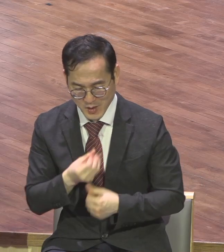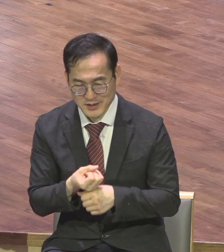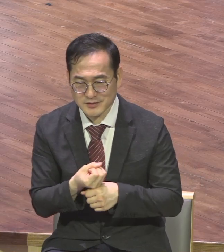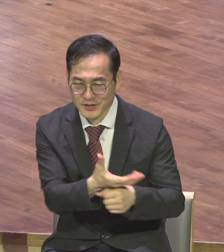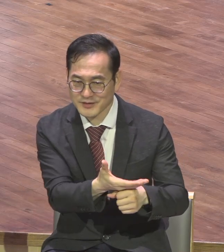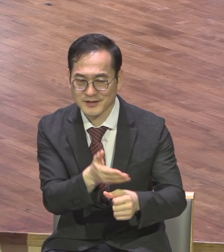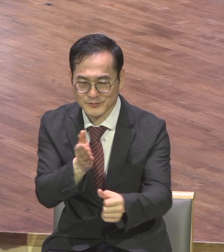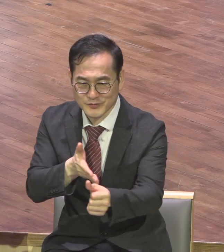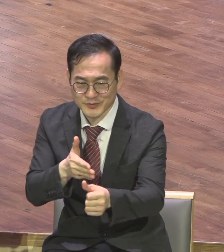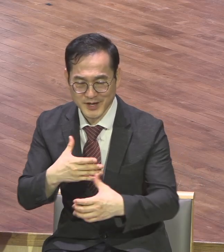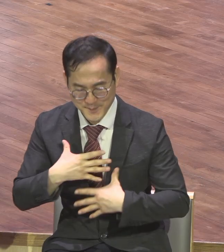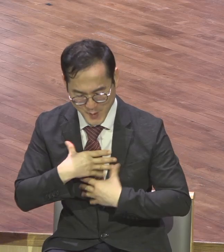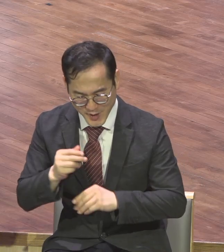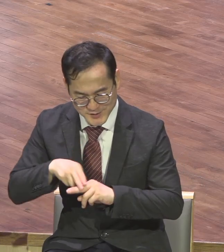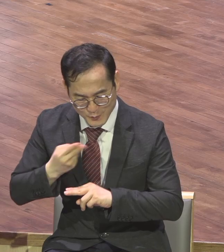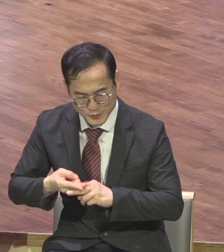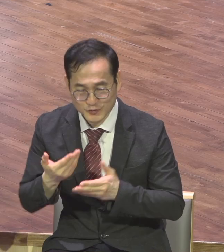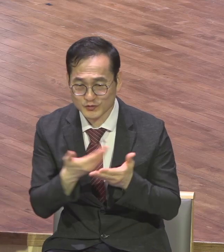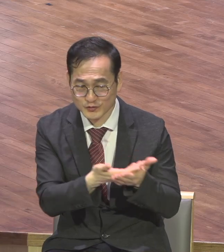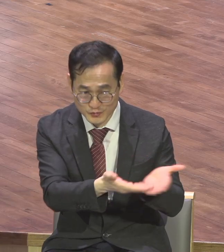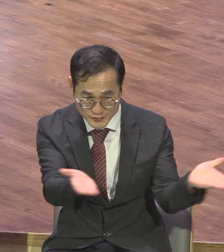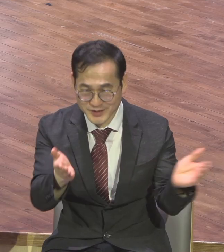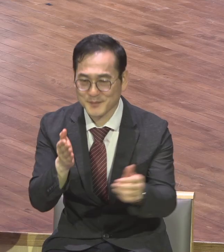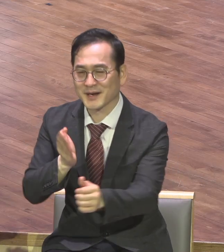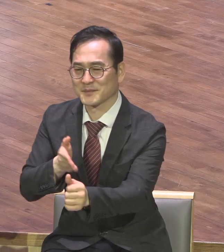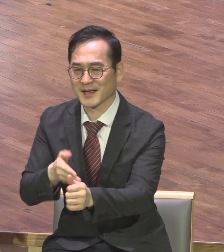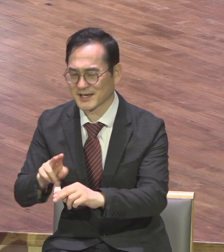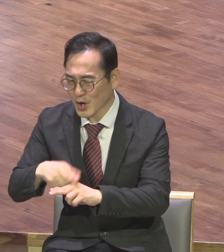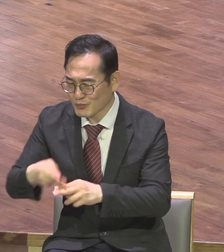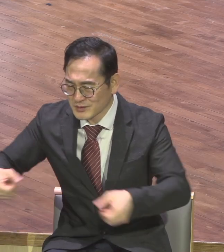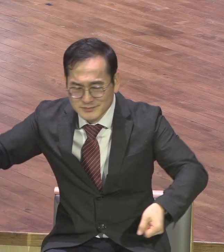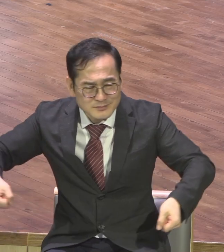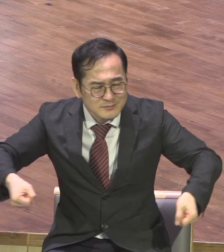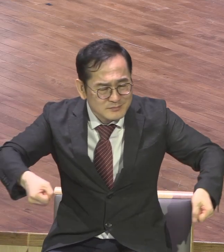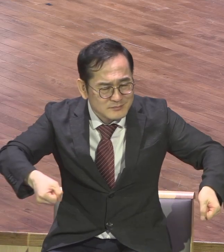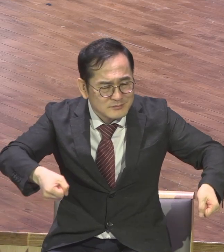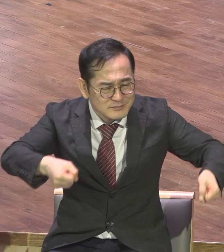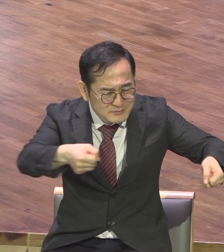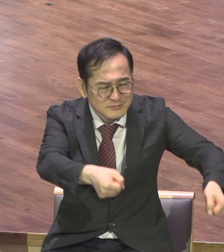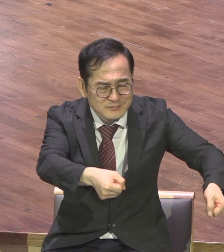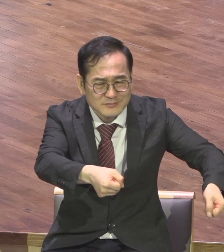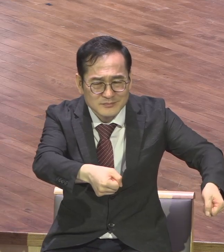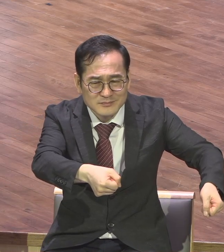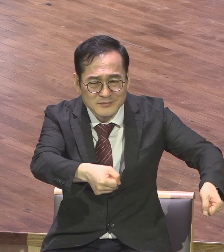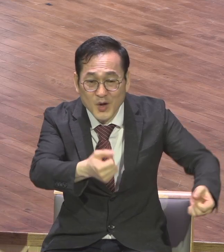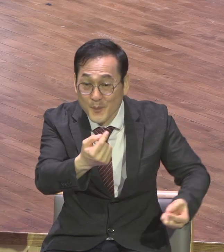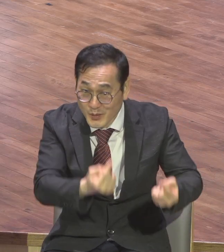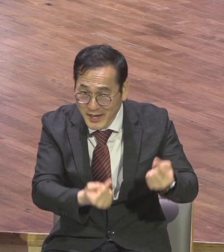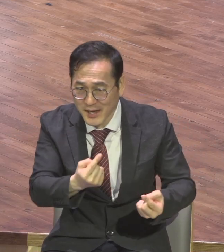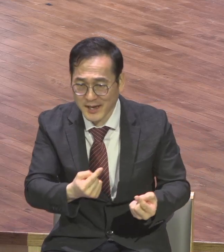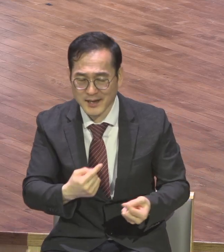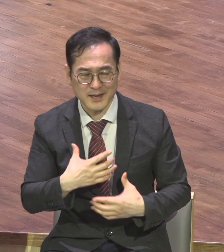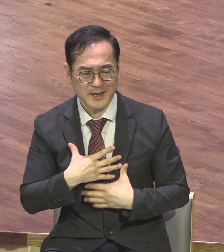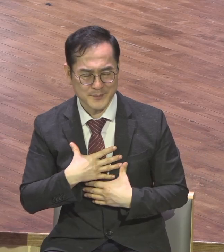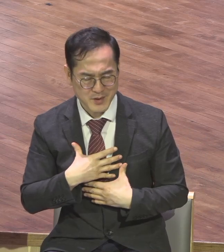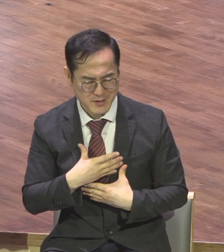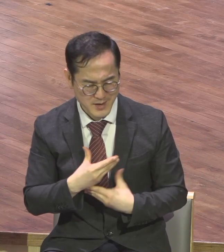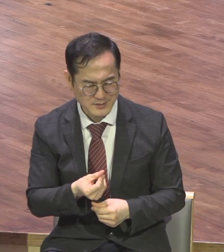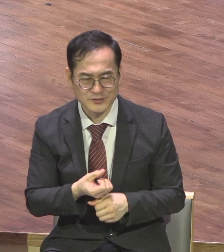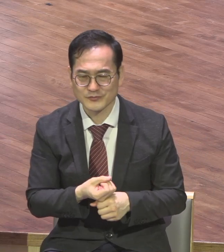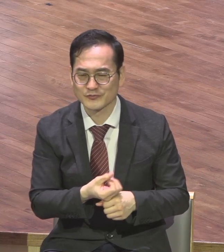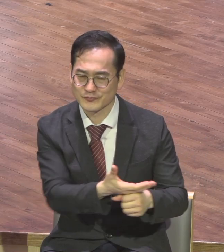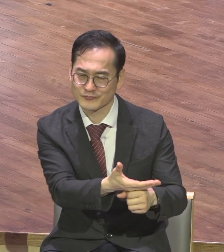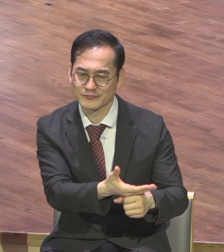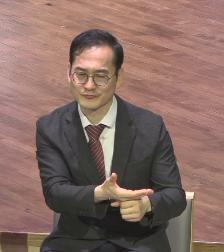평안을 선물하시 바랍니다. 세상에 많은 선물들 그런 거 먹을 것 많이 있겠지만은 나는 평안을